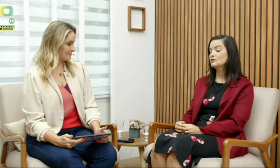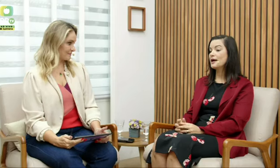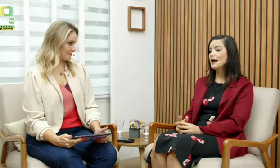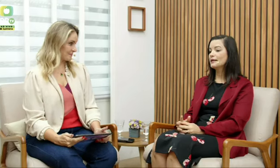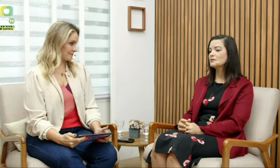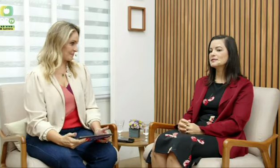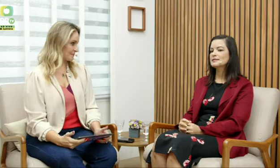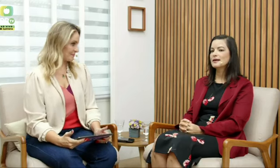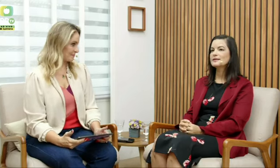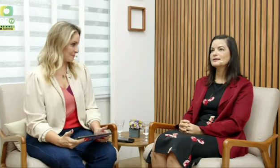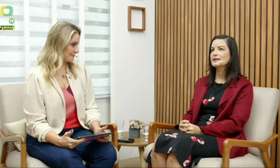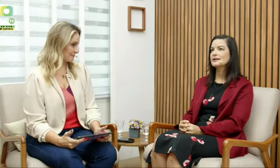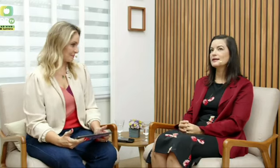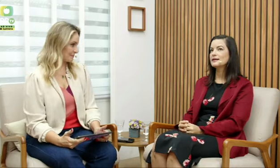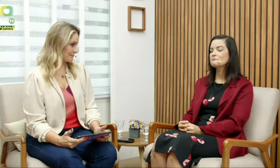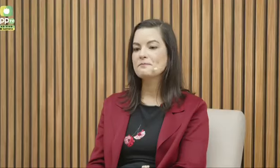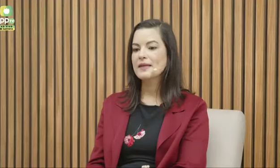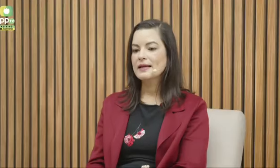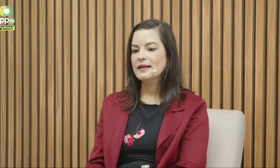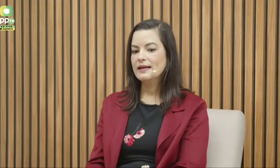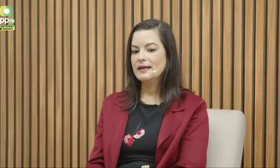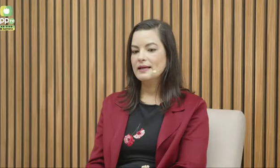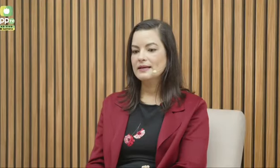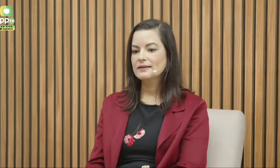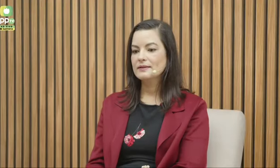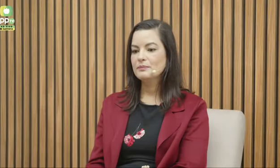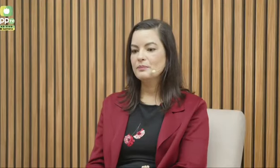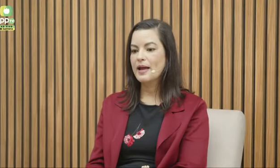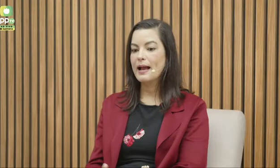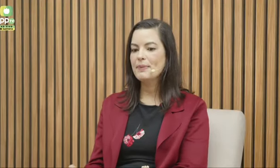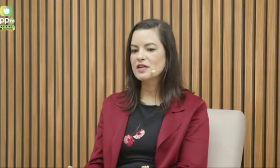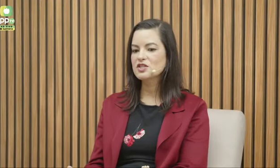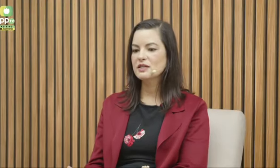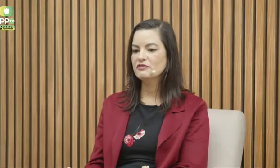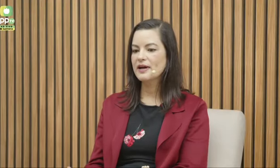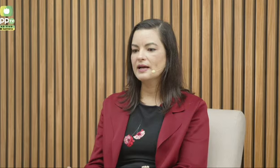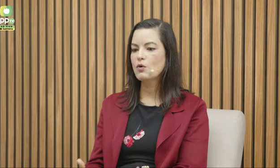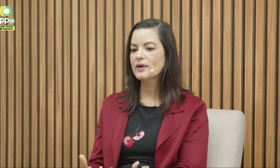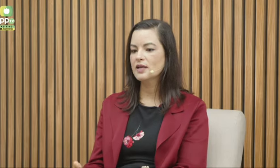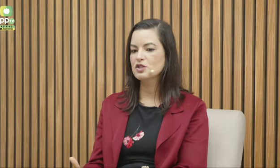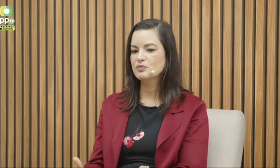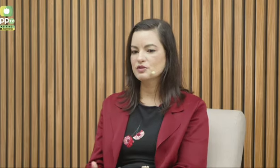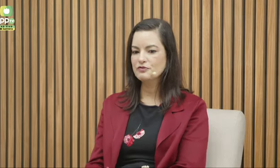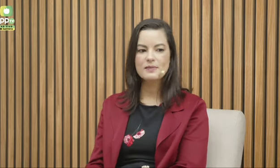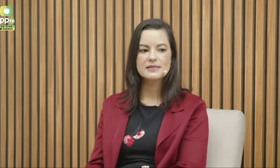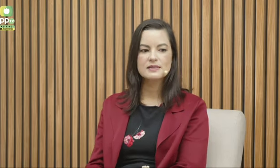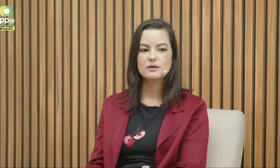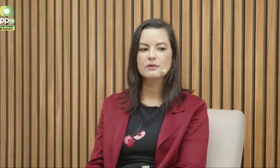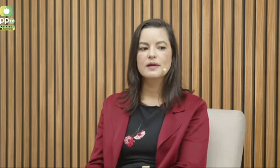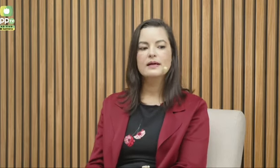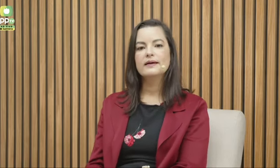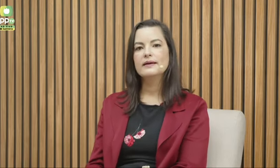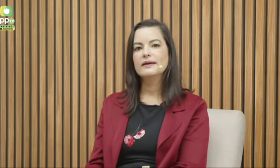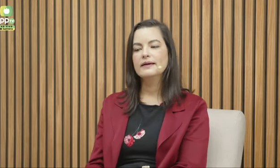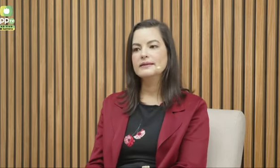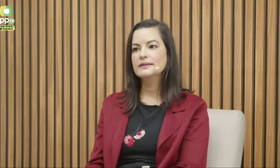possível. A língua de sinais, ela é capaz de levar qualquer tipo de informação.